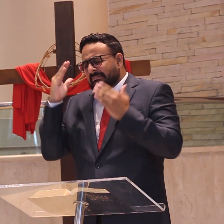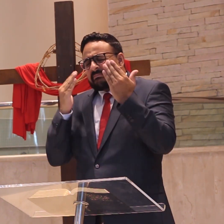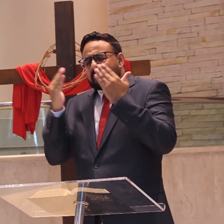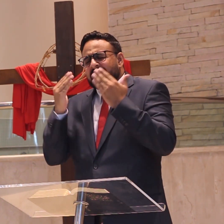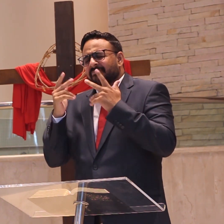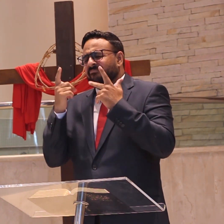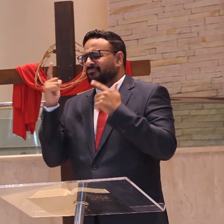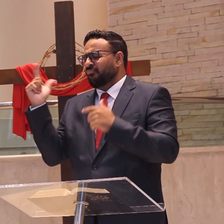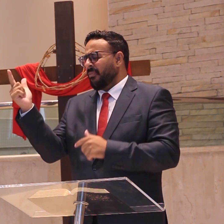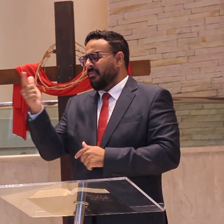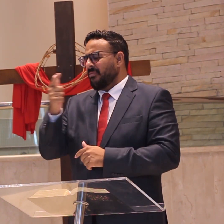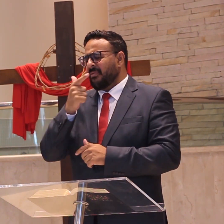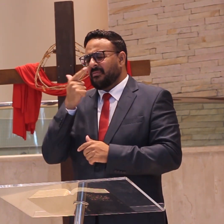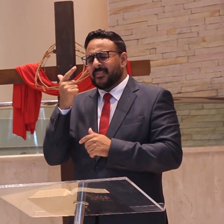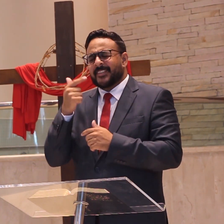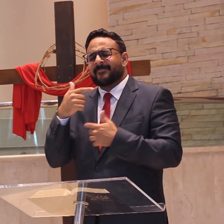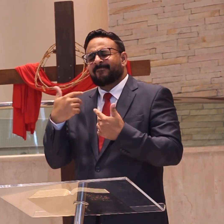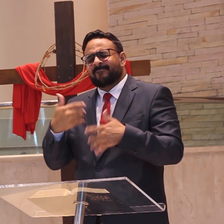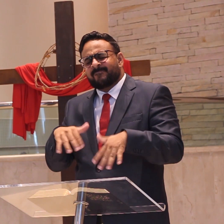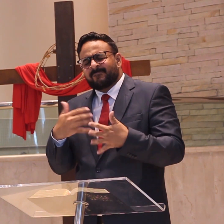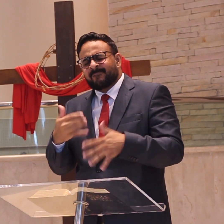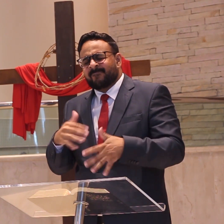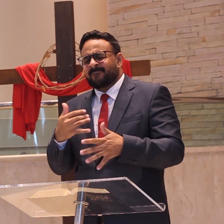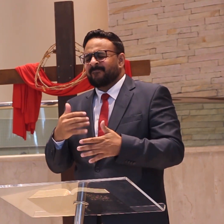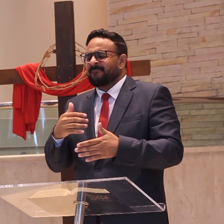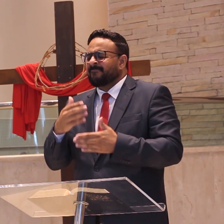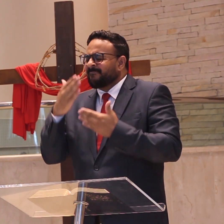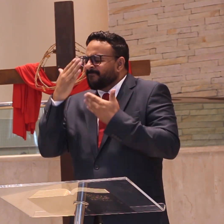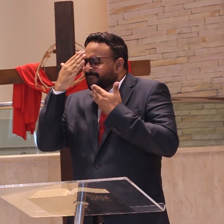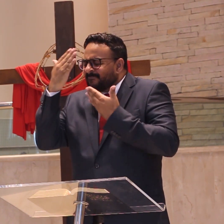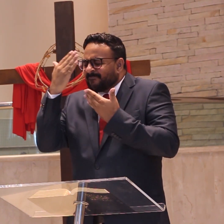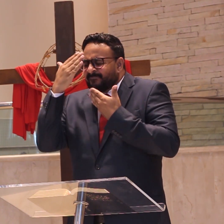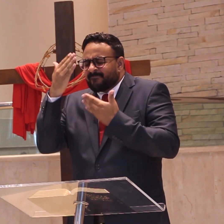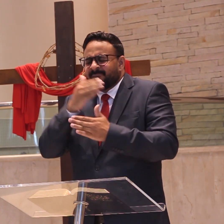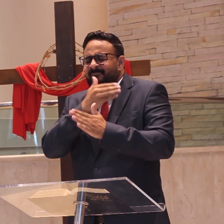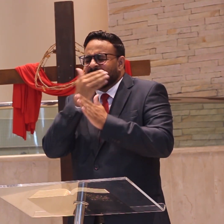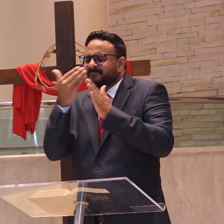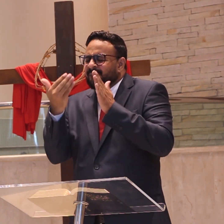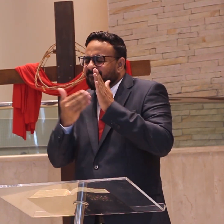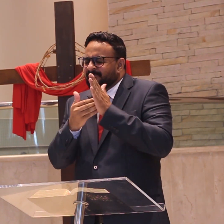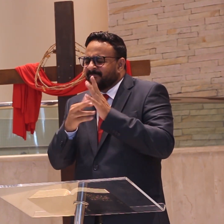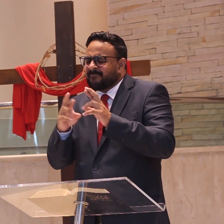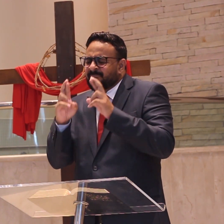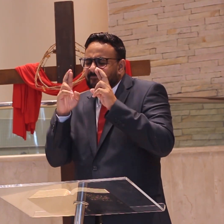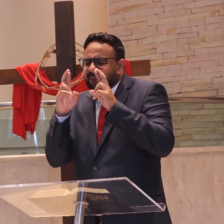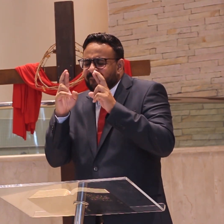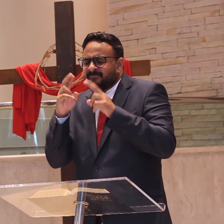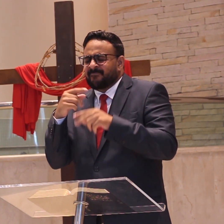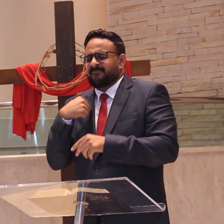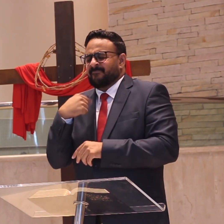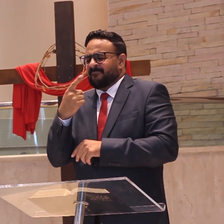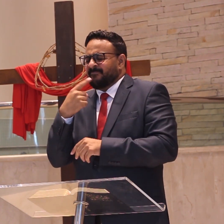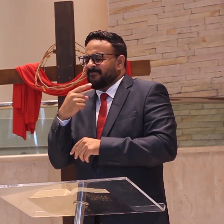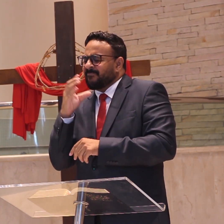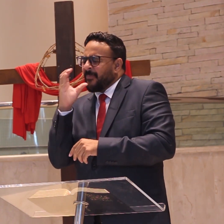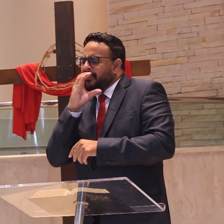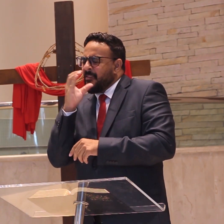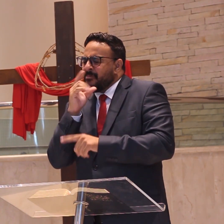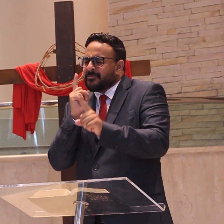na cruz, sofrer uma situação que não tem comparação por nós. Por isso te